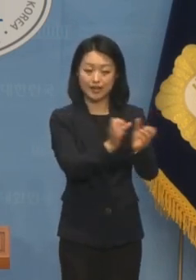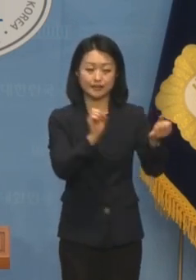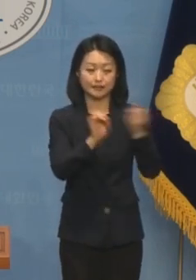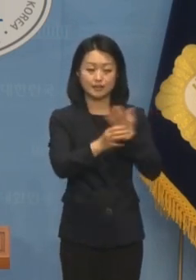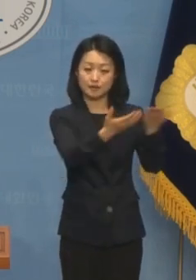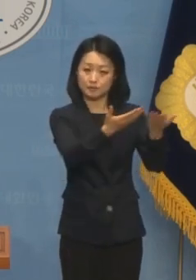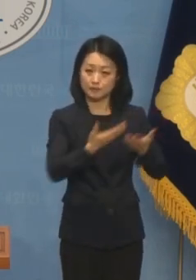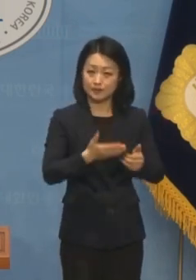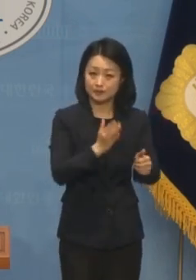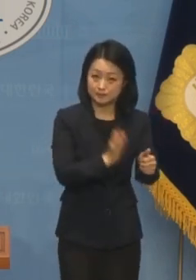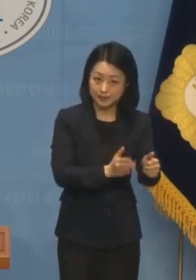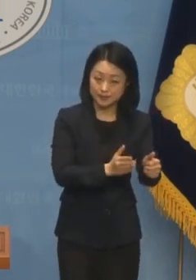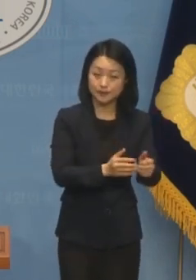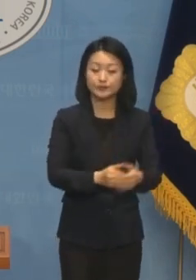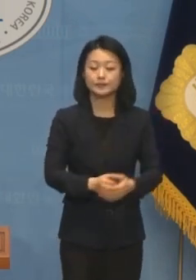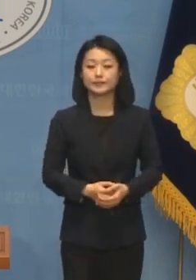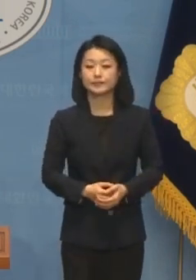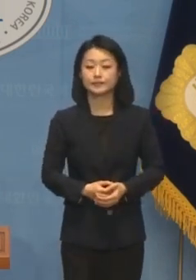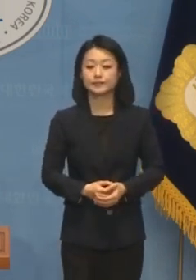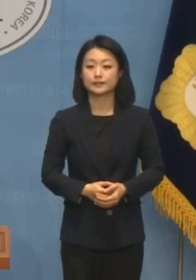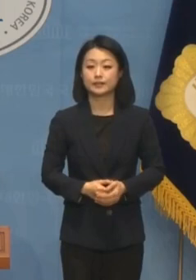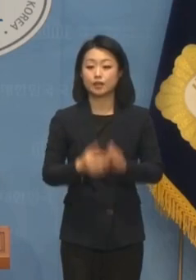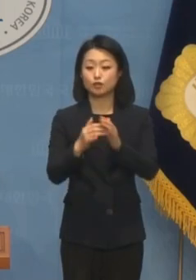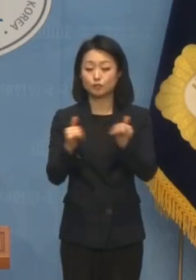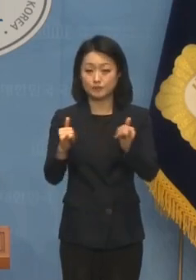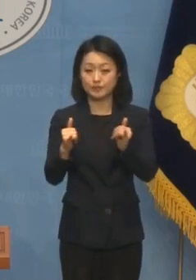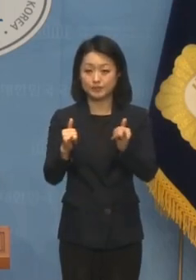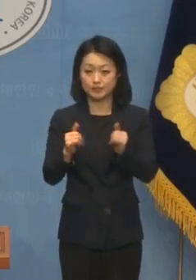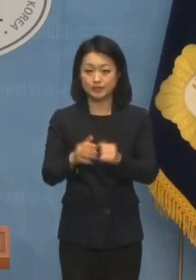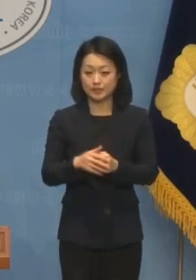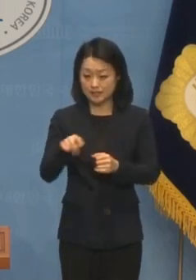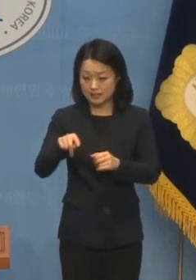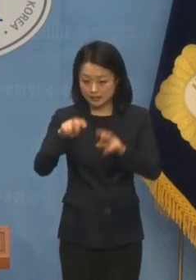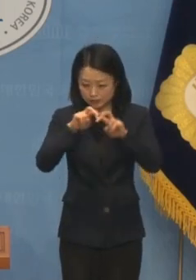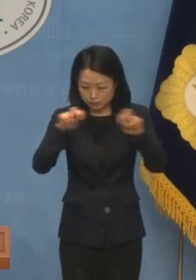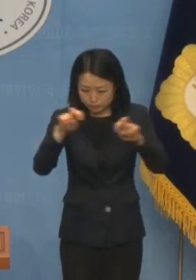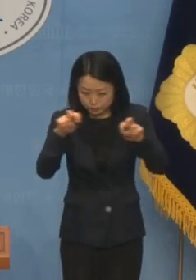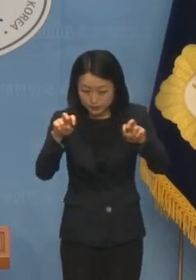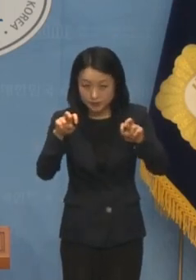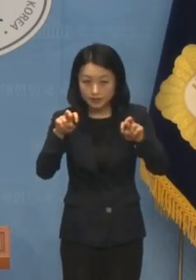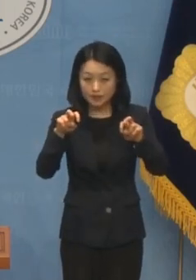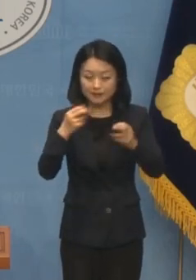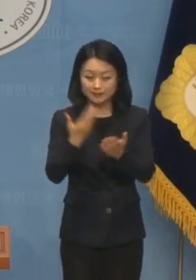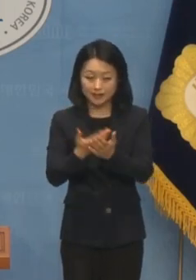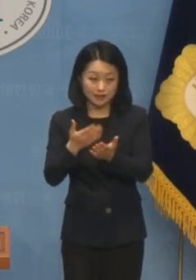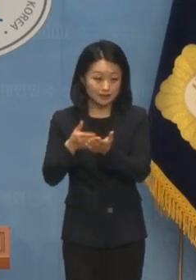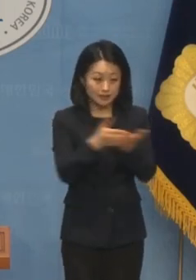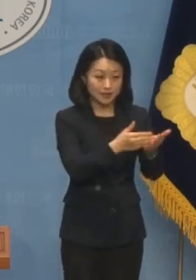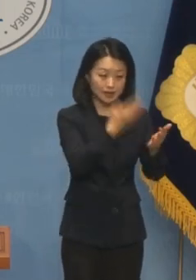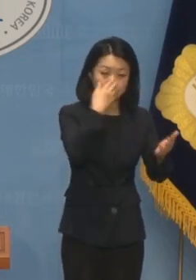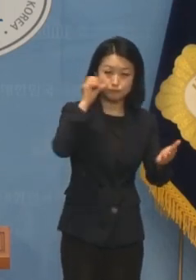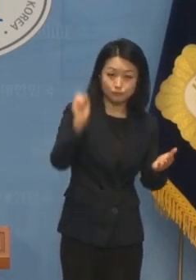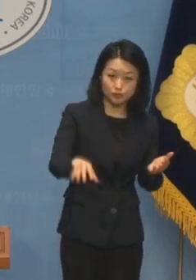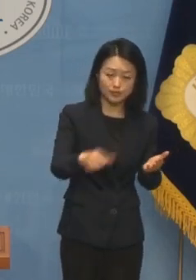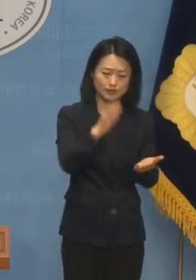응답할 차례입니다. 계속 국민의 진상규명 요구를 묵살할 셈입니까?